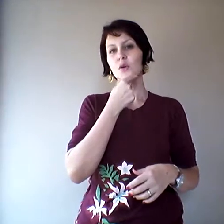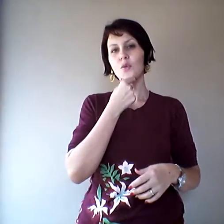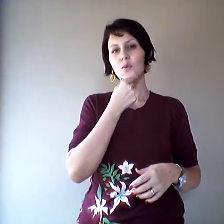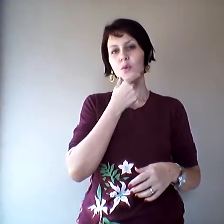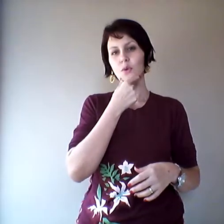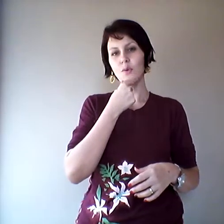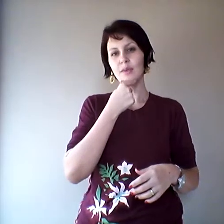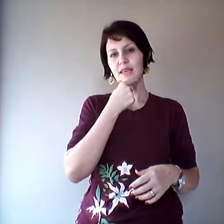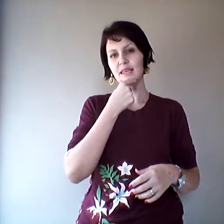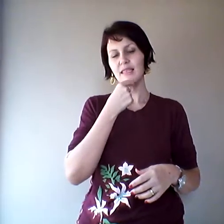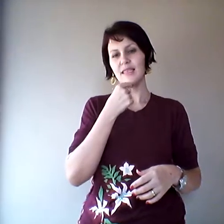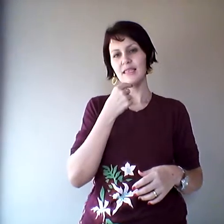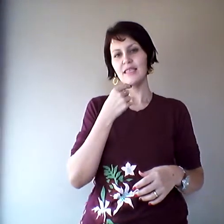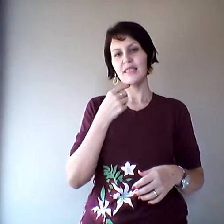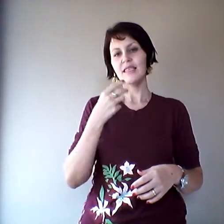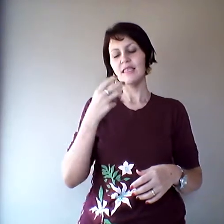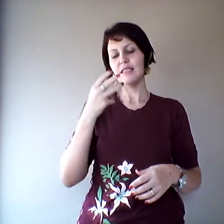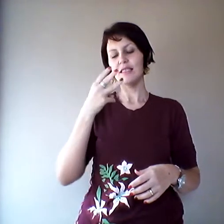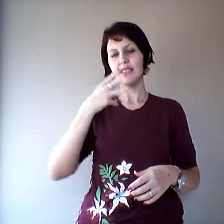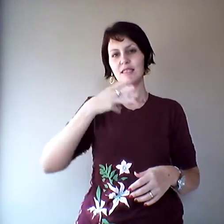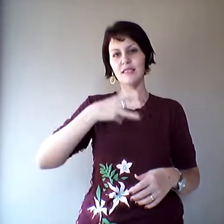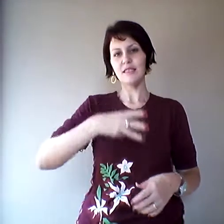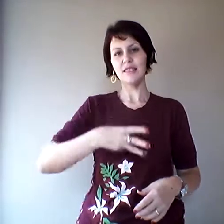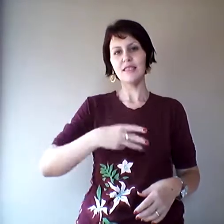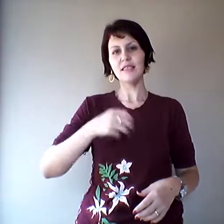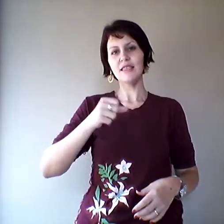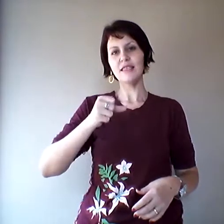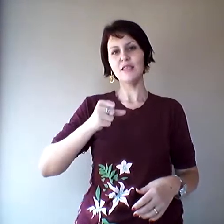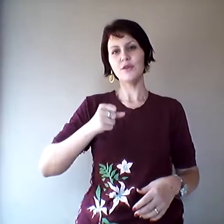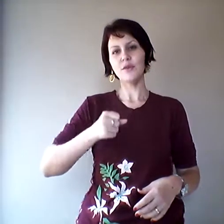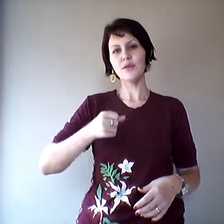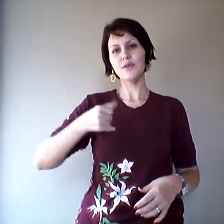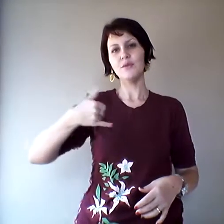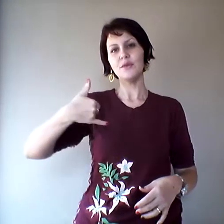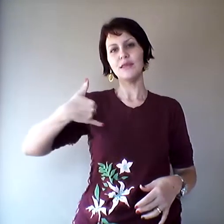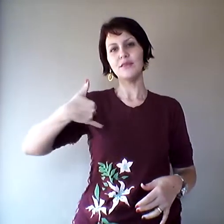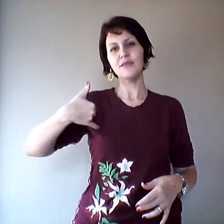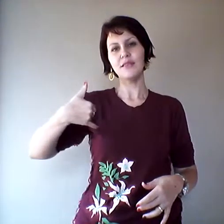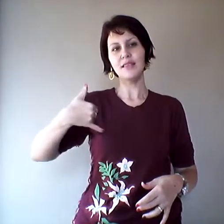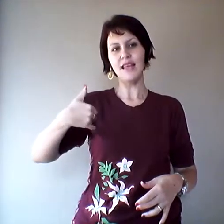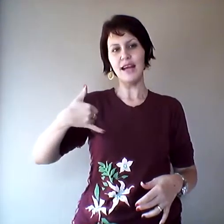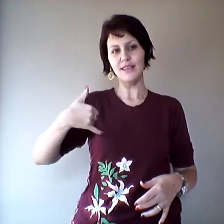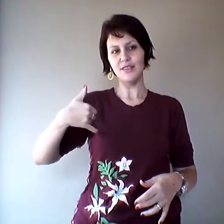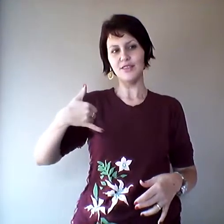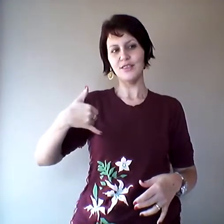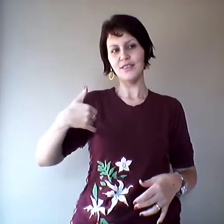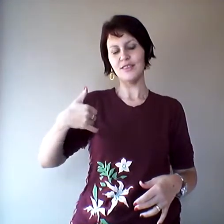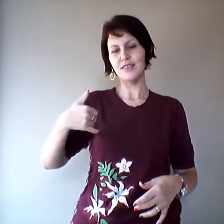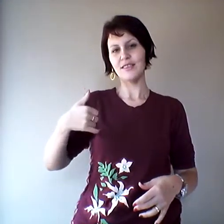um homem de 38 anos de idade.